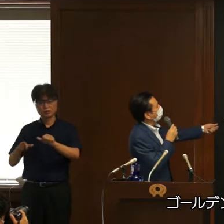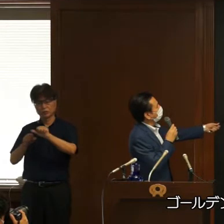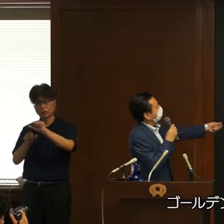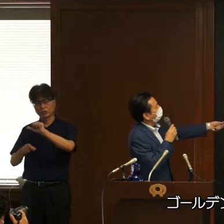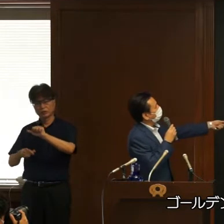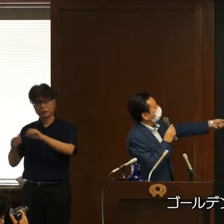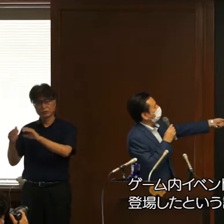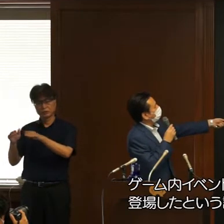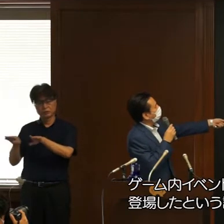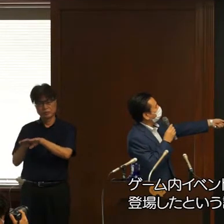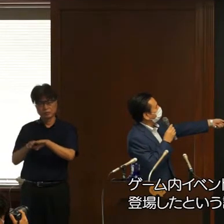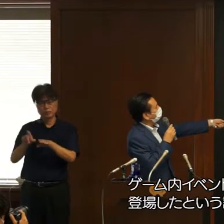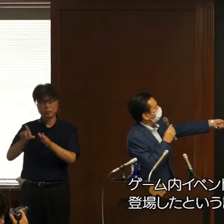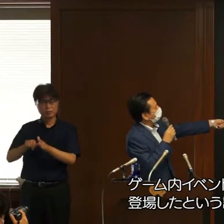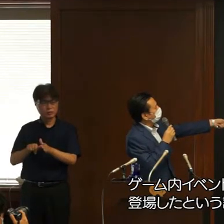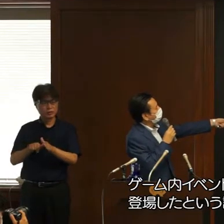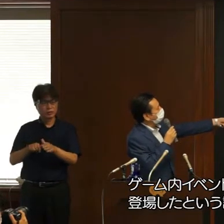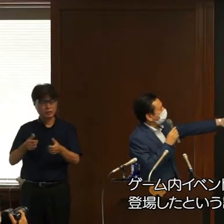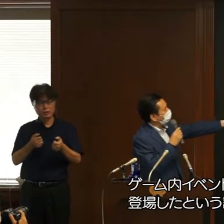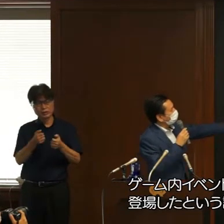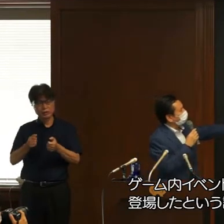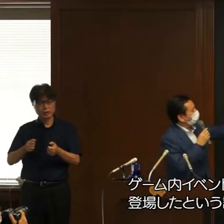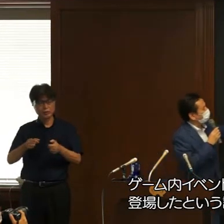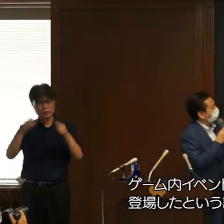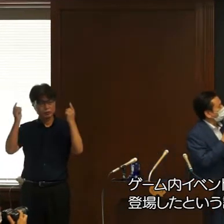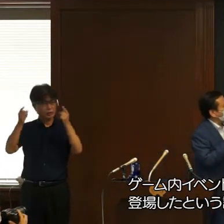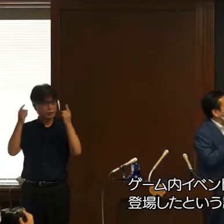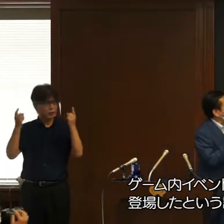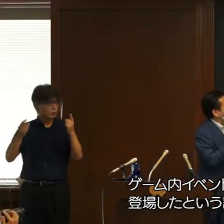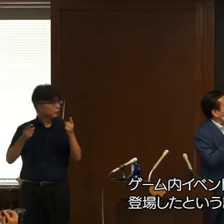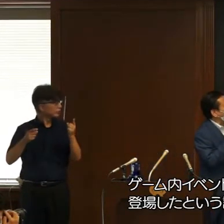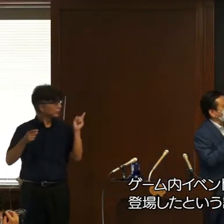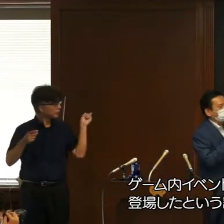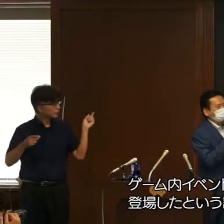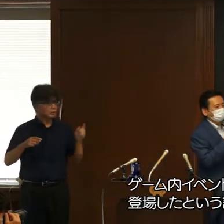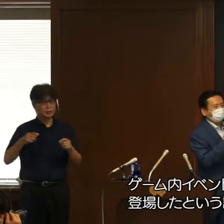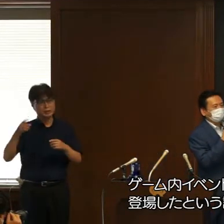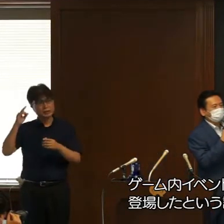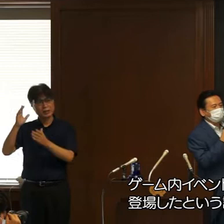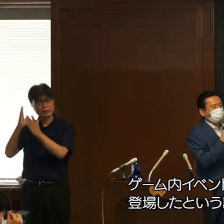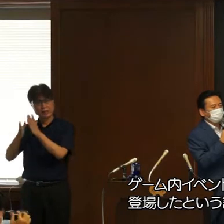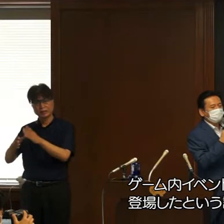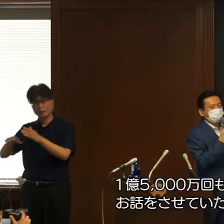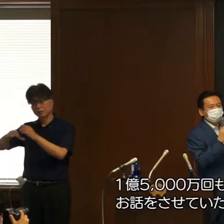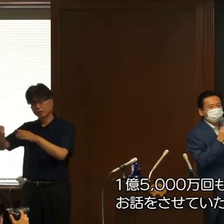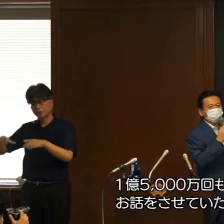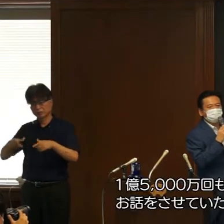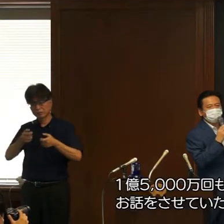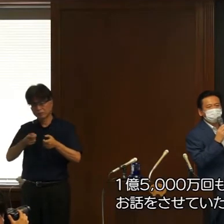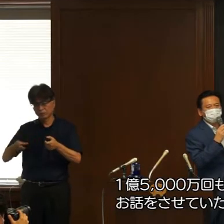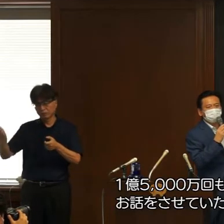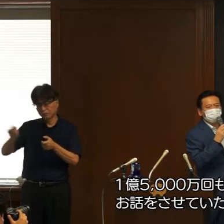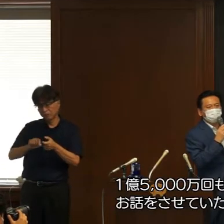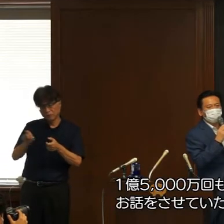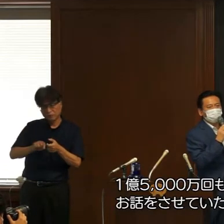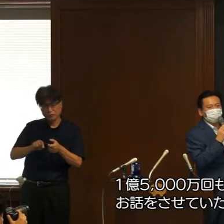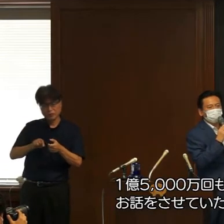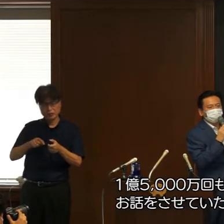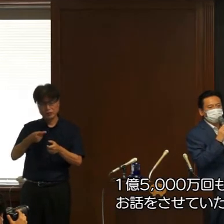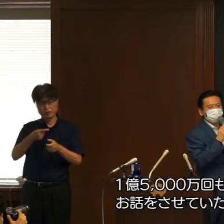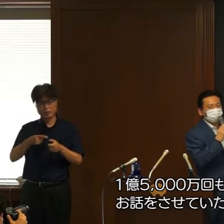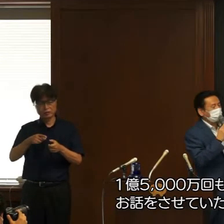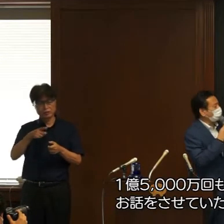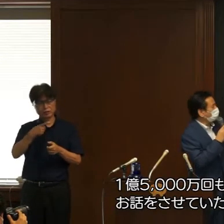に、ゲームイベント佐賀県フィールドが登場したという話はさせていただいて、1億5000万ものこ